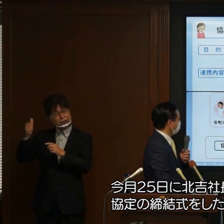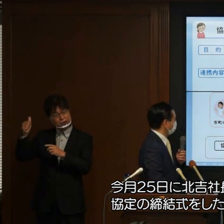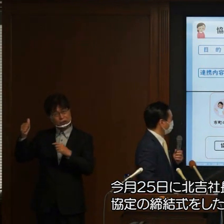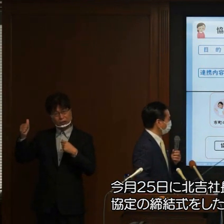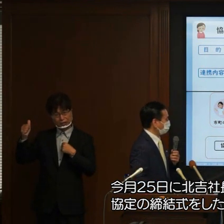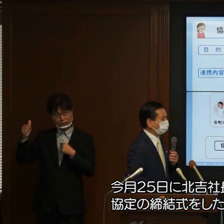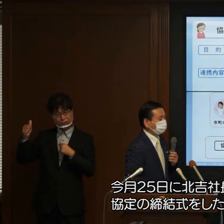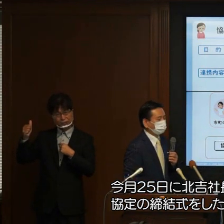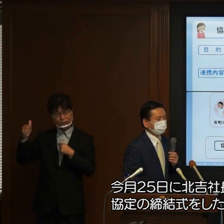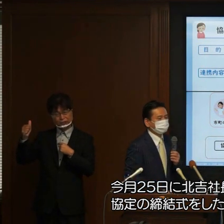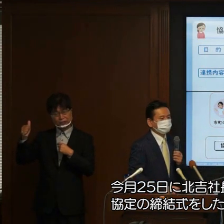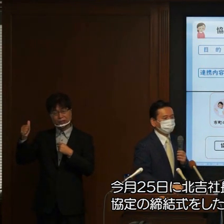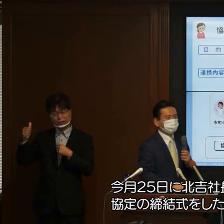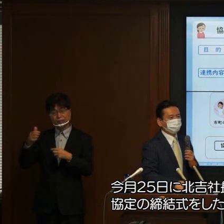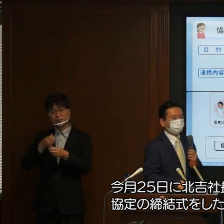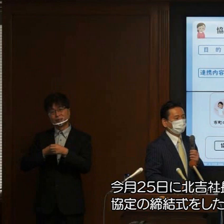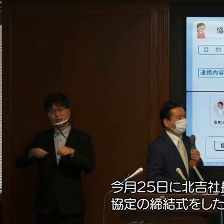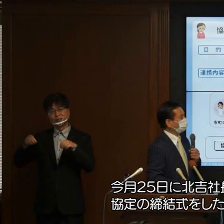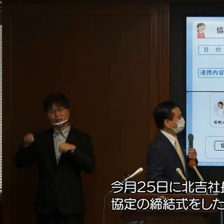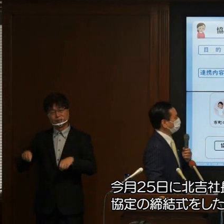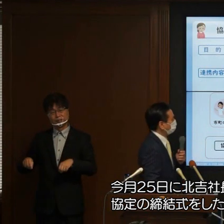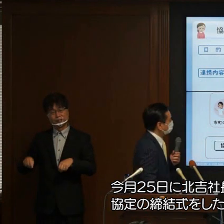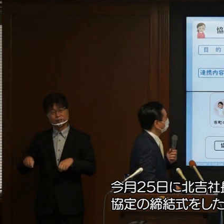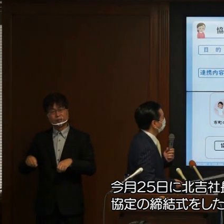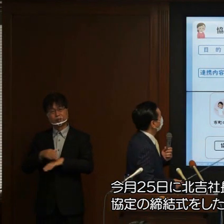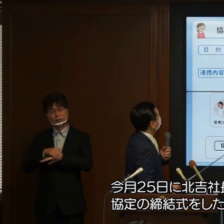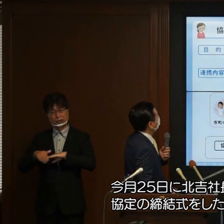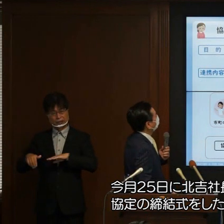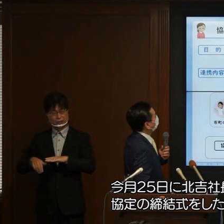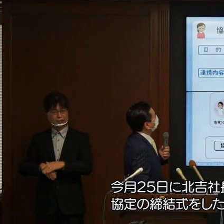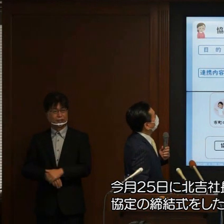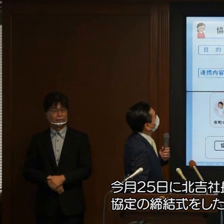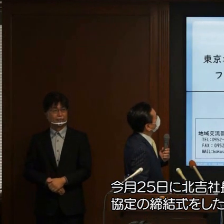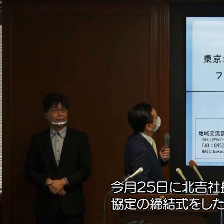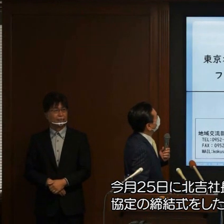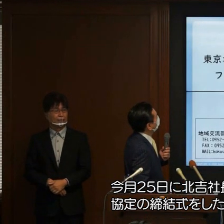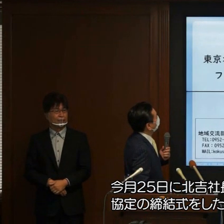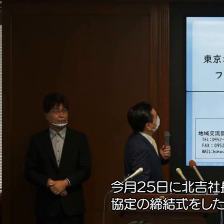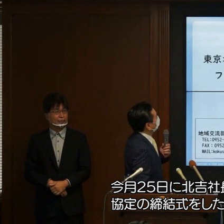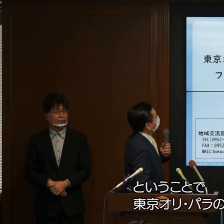の方で、協定の締結式をしたいと考えています。はい、